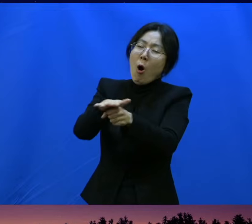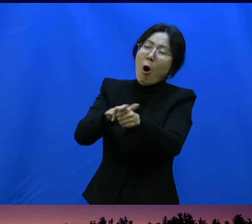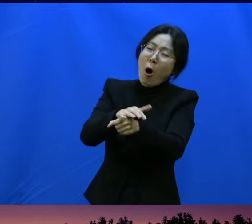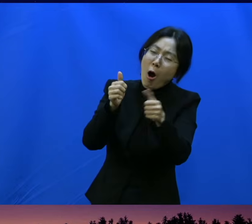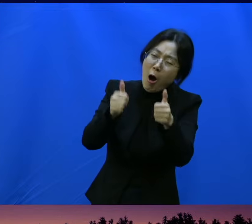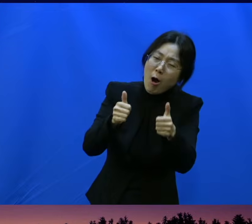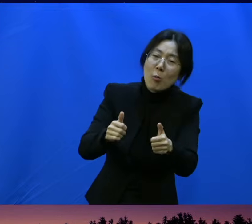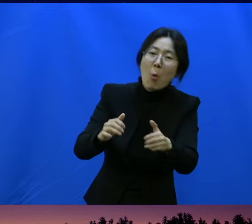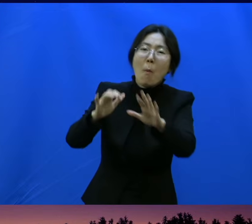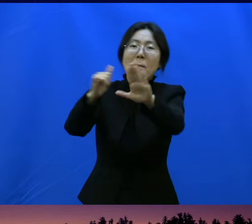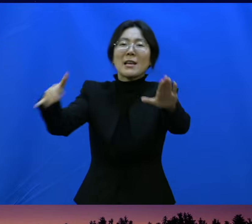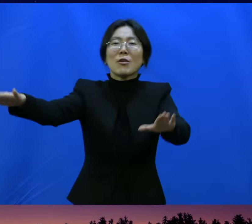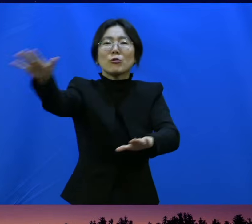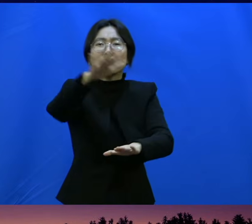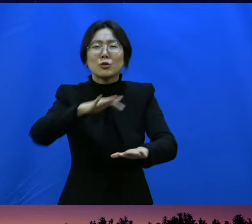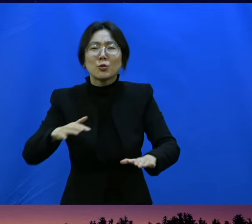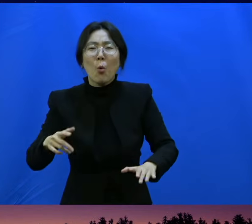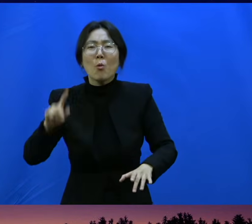인기는 막 치솟고